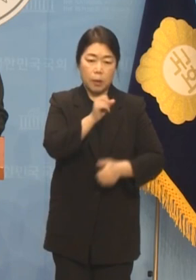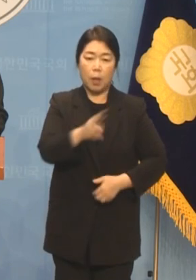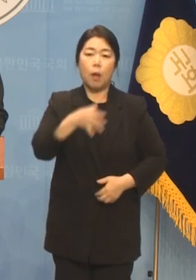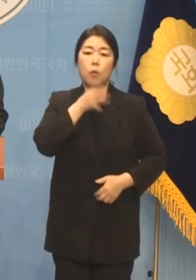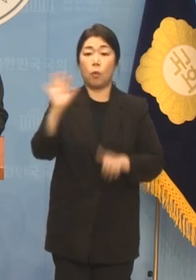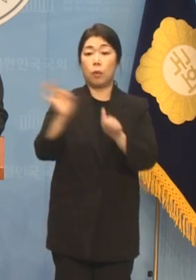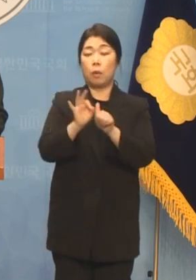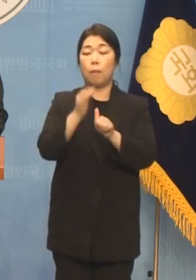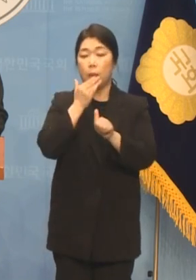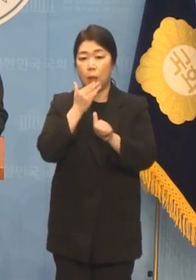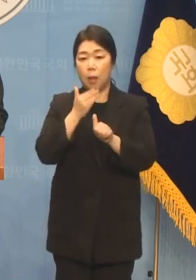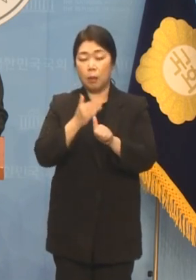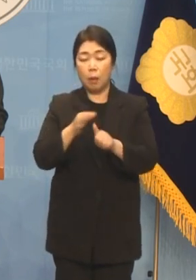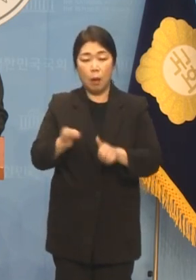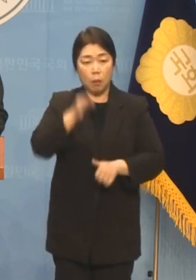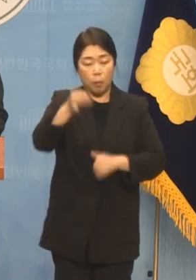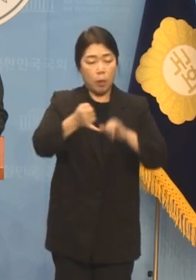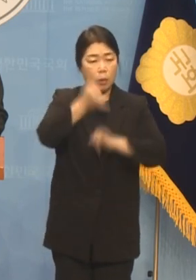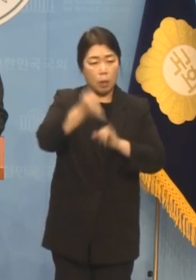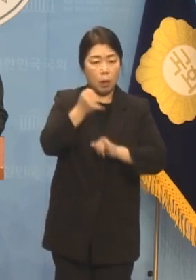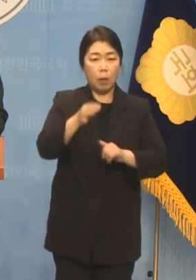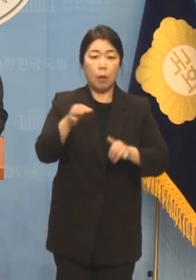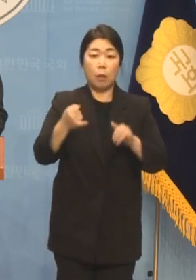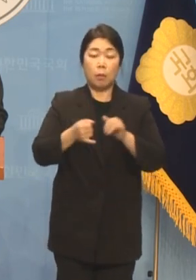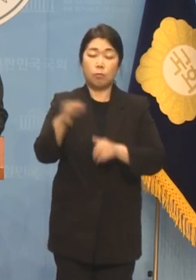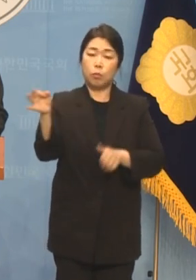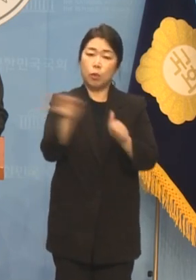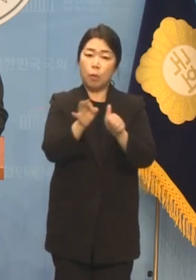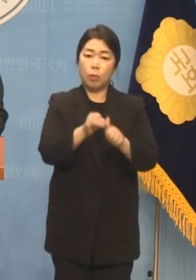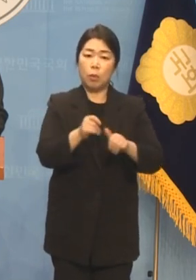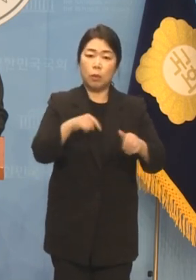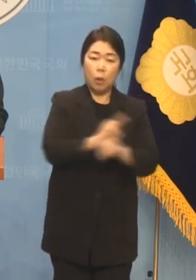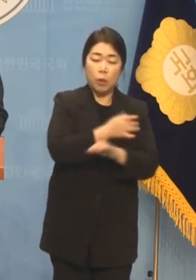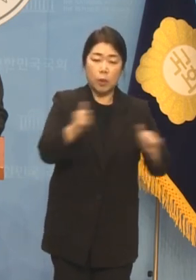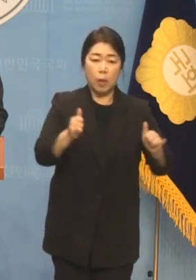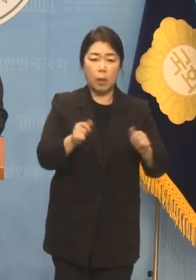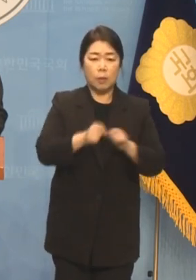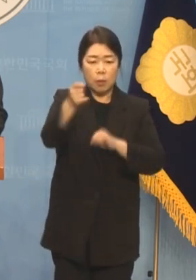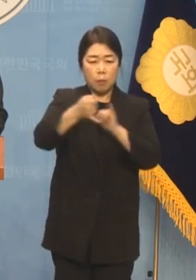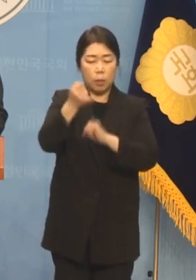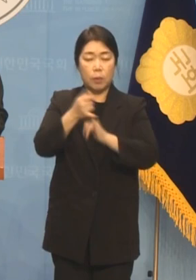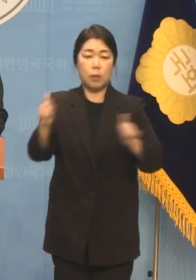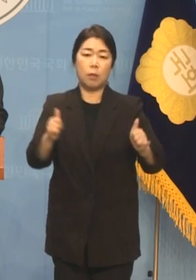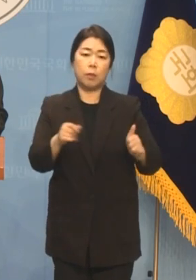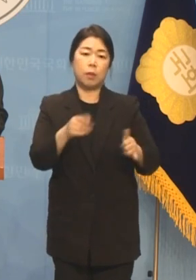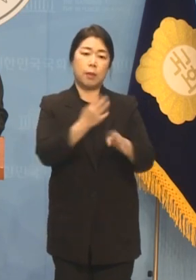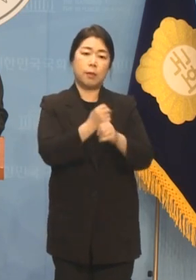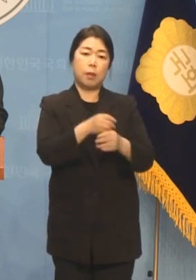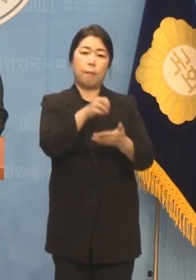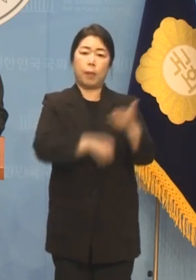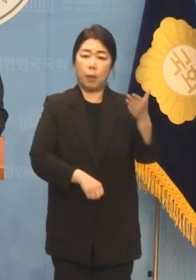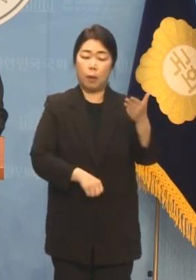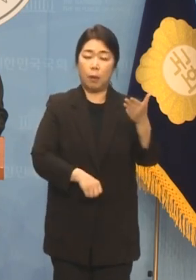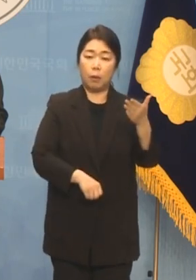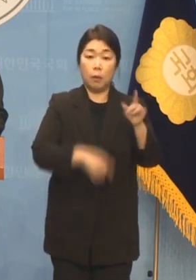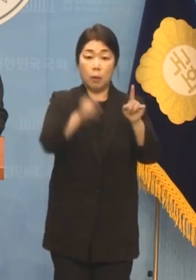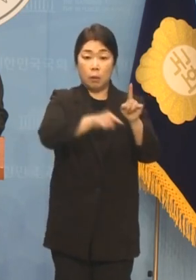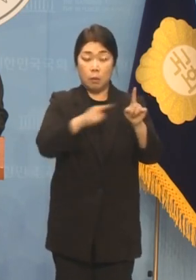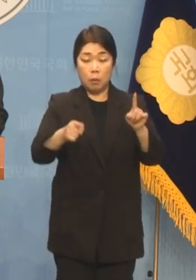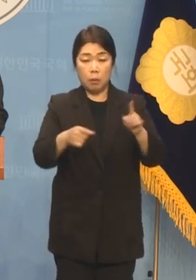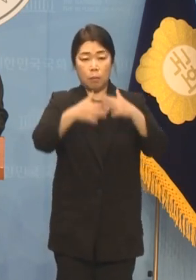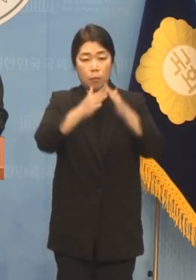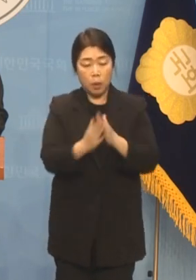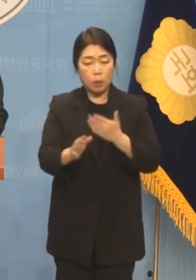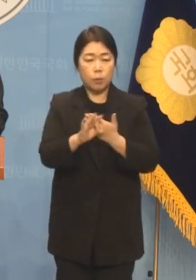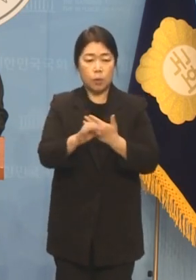있는데 납부 예외자나 장기 체납자로 분류된 기간은 가입기간에서 제외됩니다. 1인 사업자가 휴폐업이나